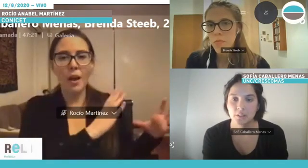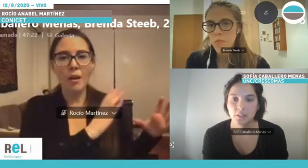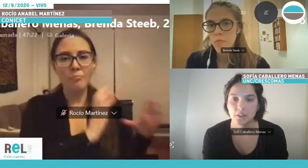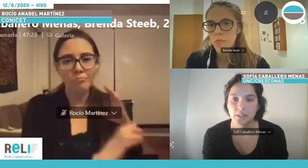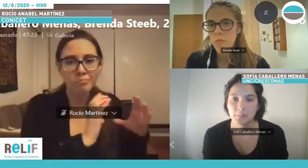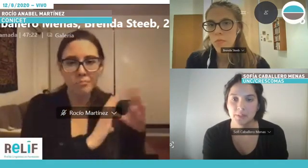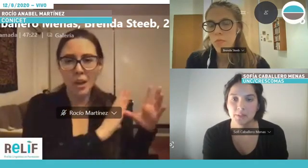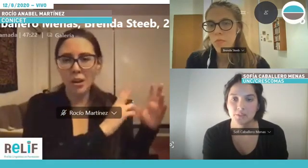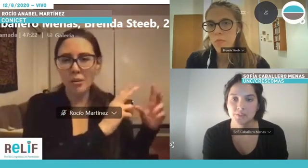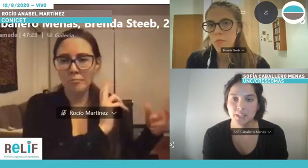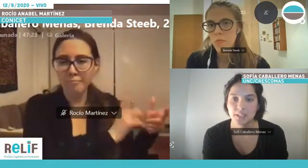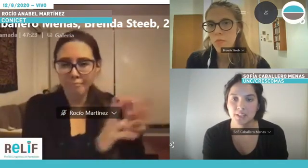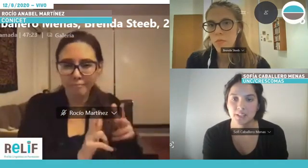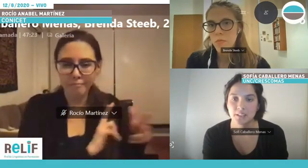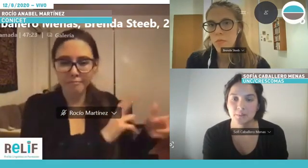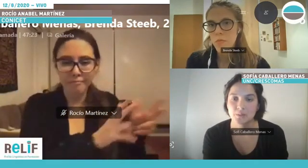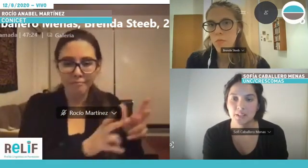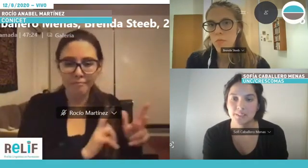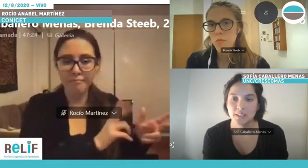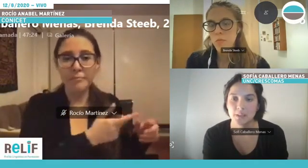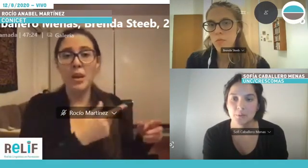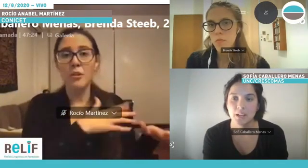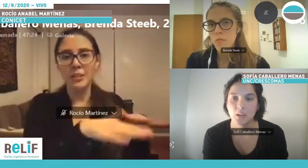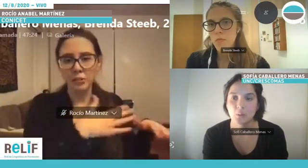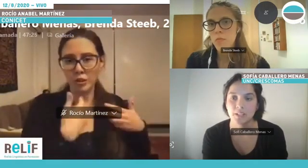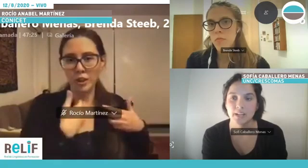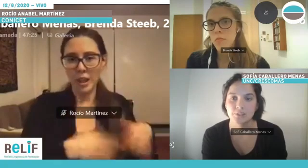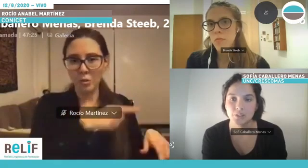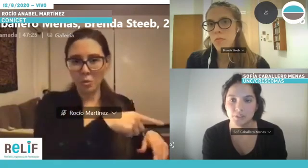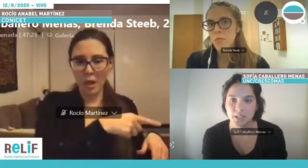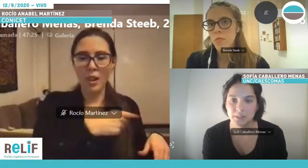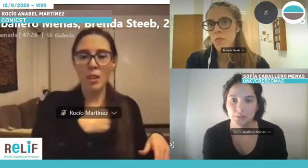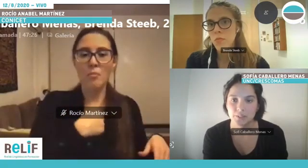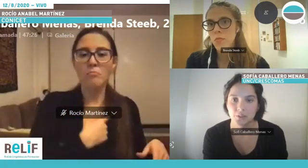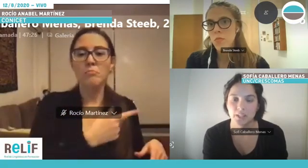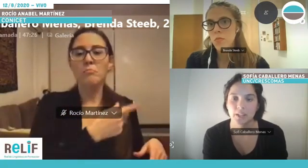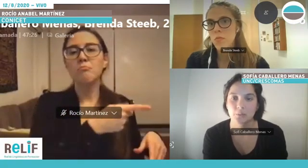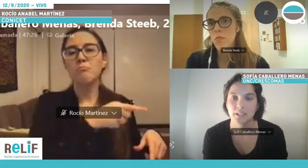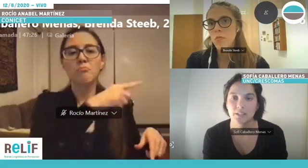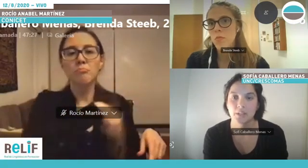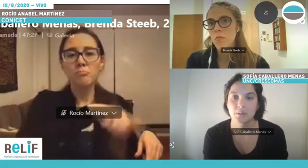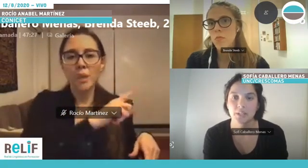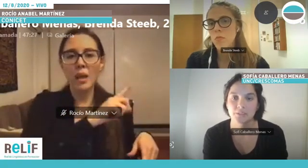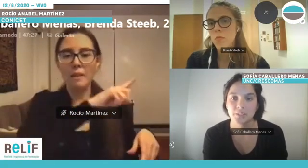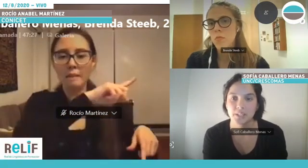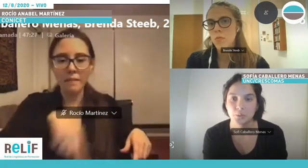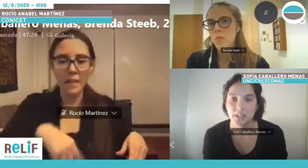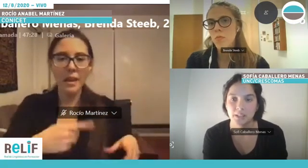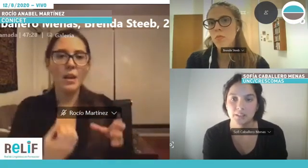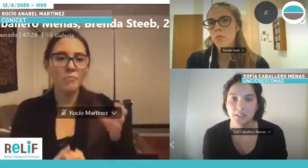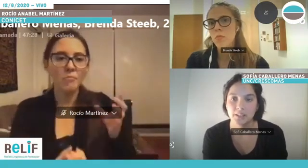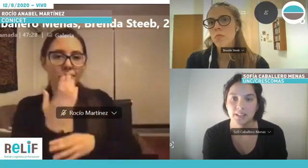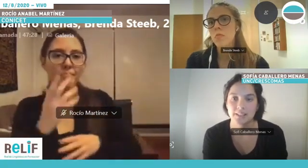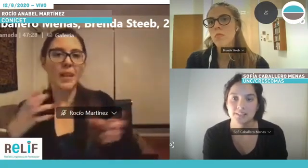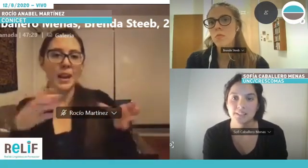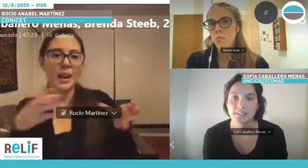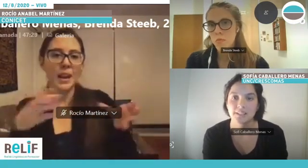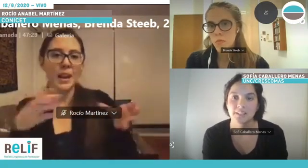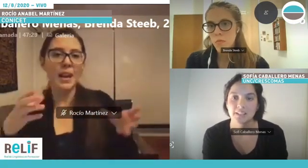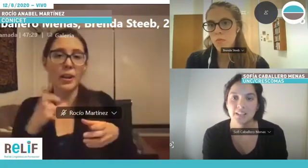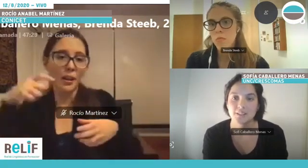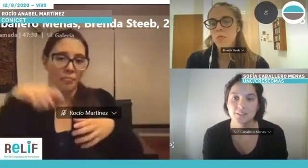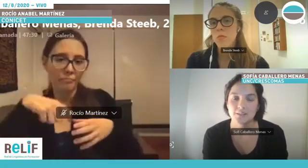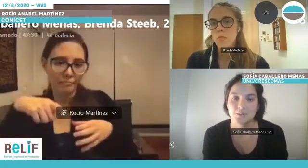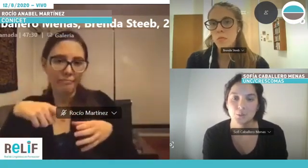sino que lo que primero se visualiza, digamos, es la comunicación de las personas sordas, una comunicación natural, es